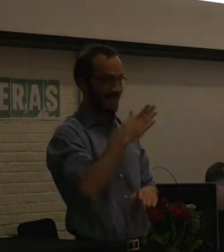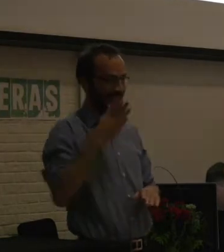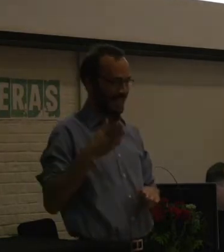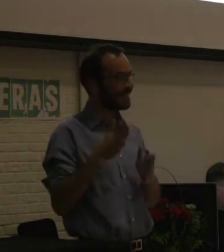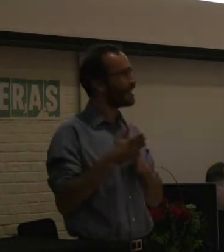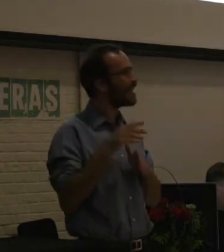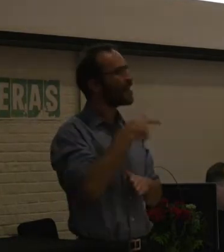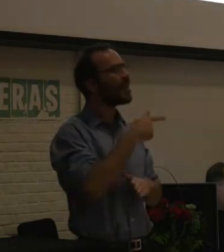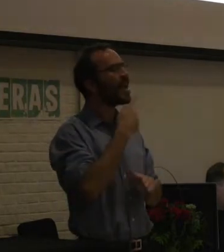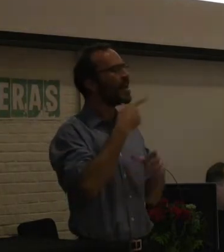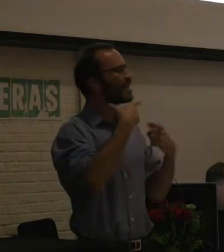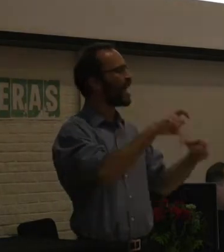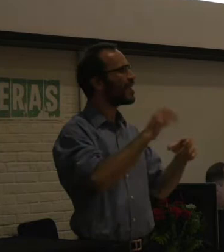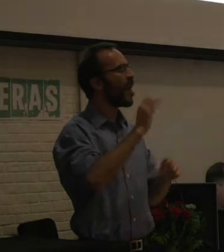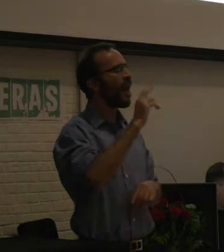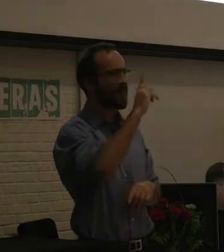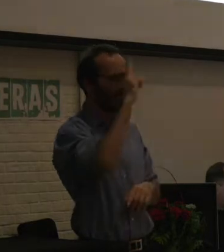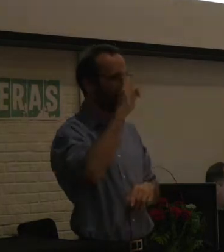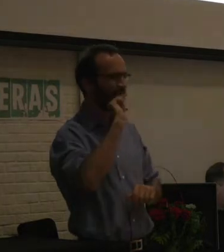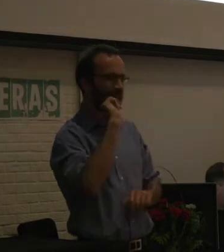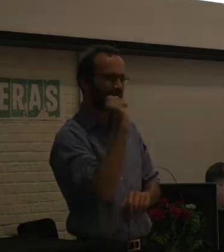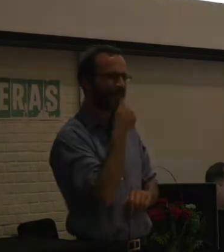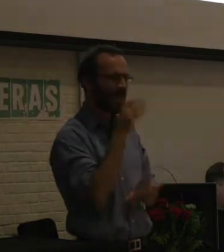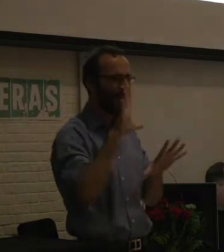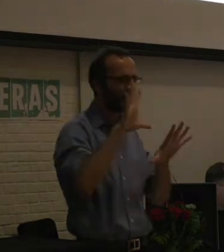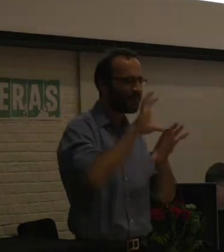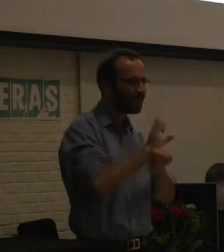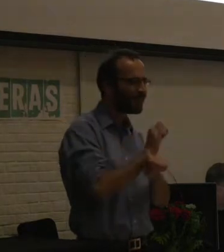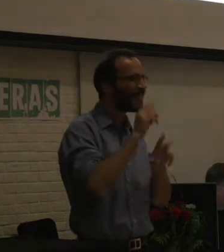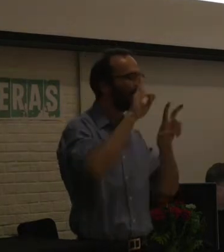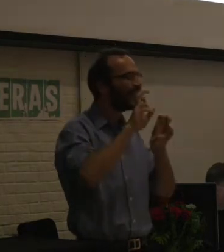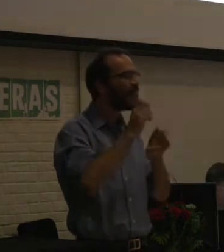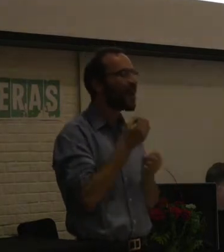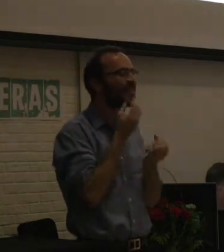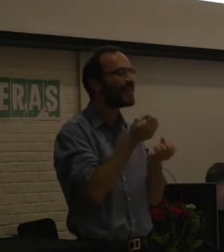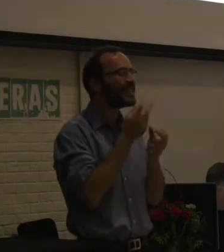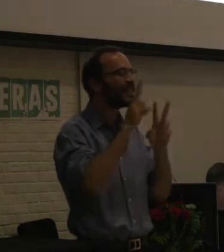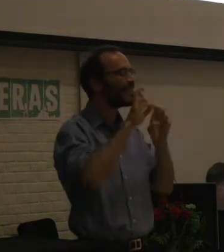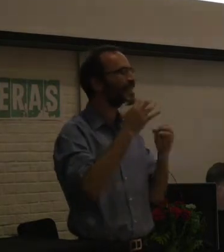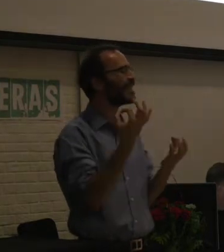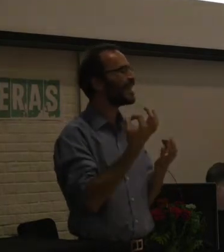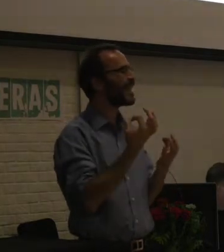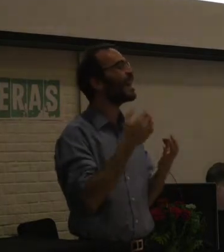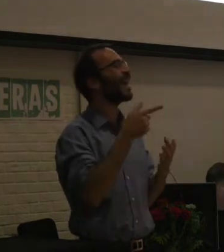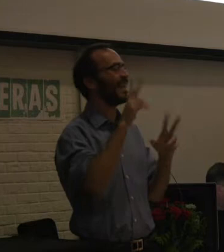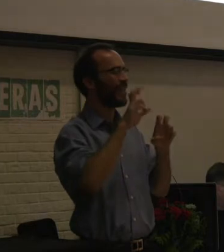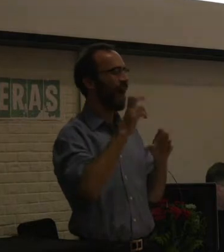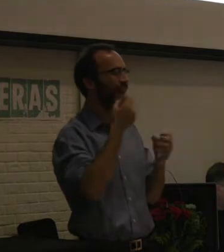Madrid Secreto, en la que nos iba desvelando pues, cada semana todas aquellas historias con